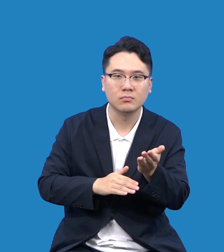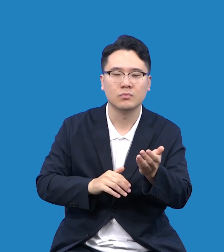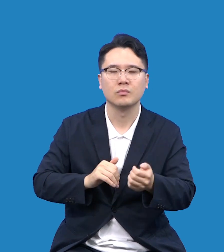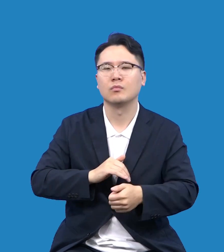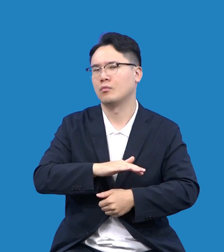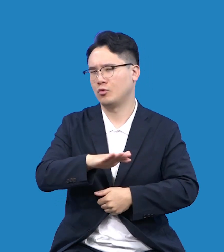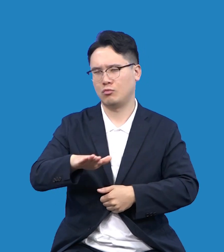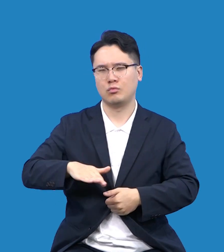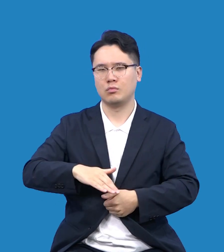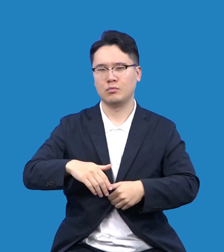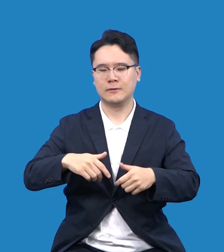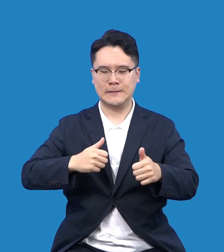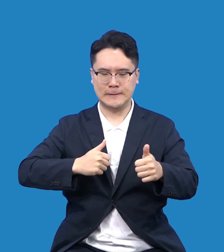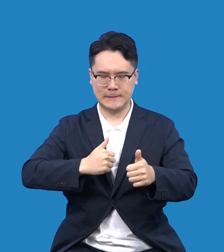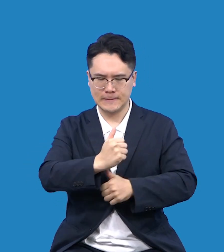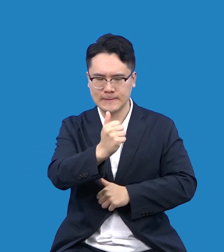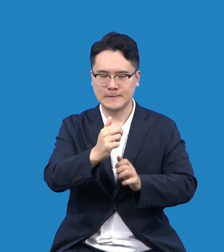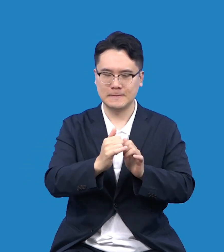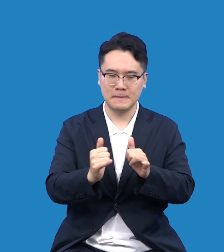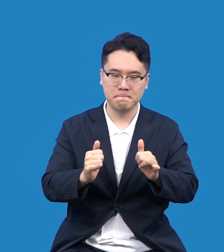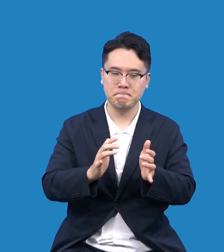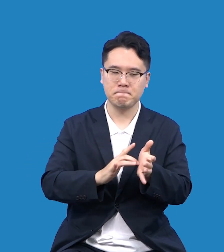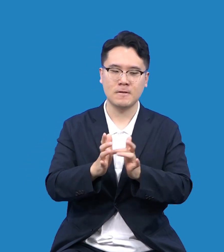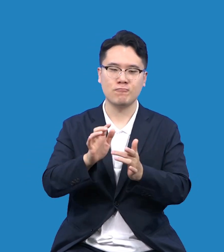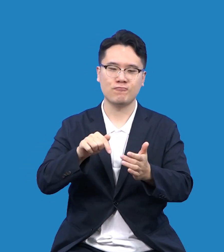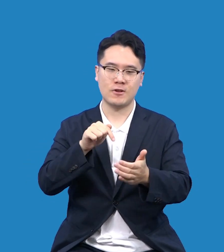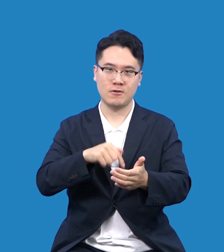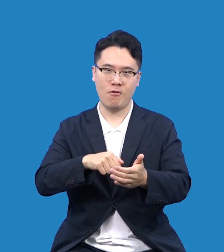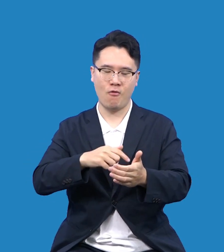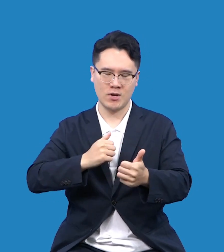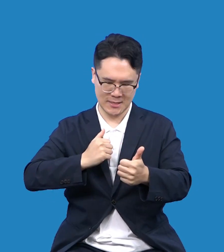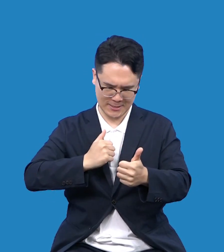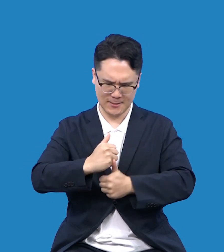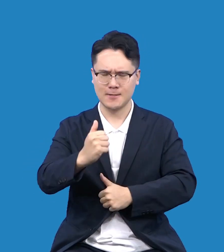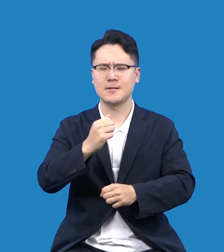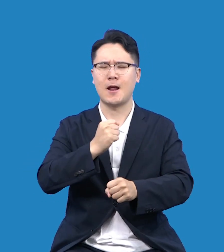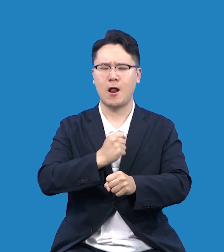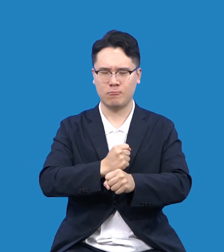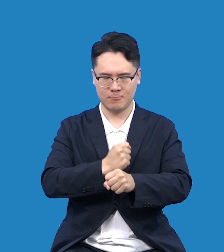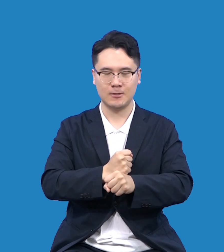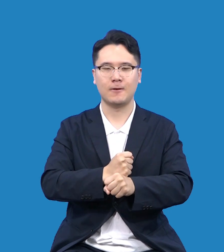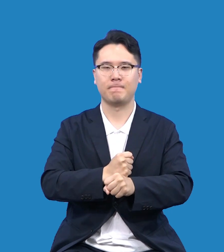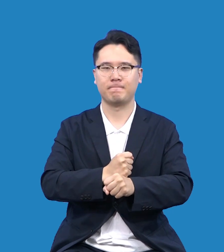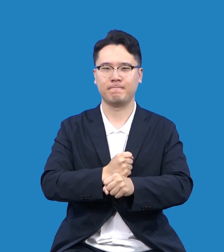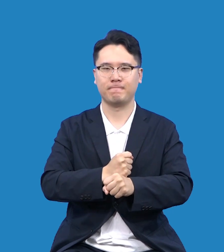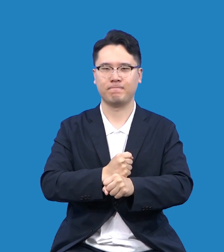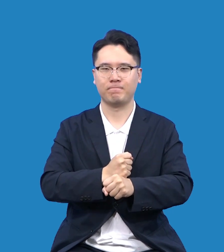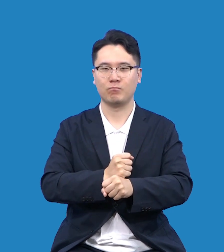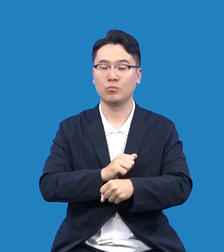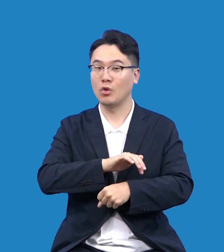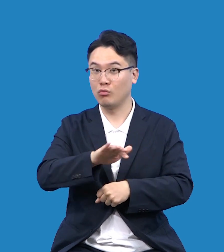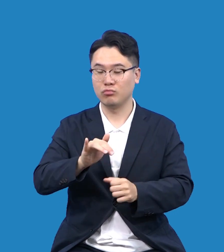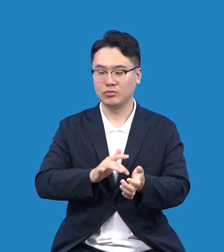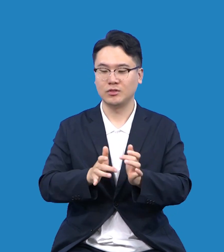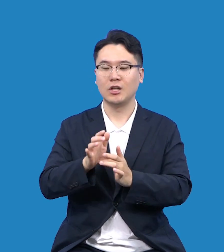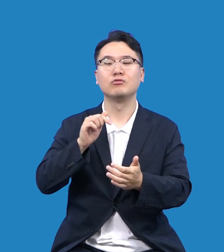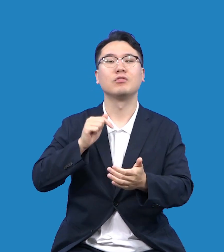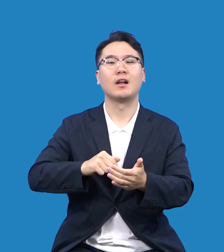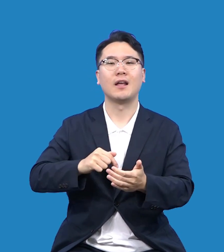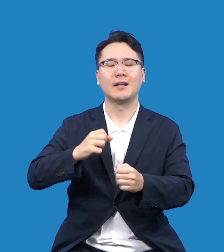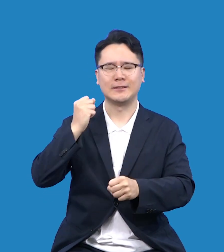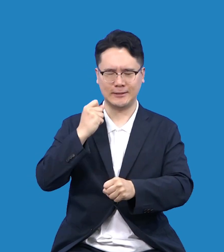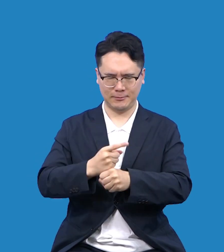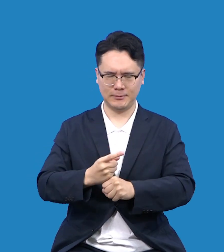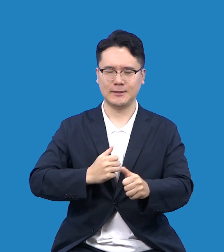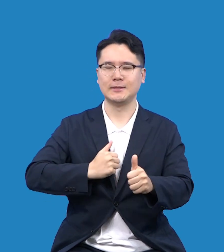우리도 승리자인 예수 안에서 승리할 것입니다. 아니, 우리는 예수 안에 이미